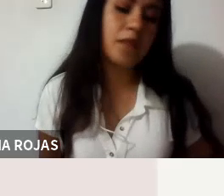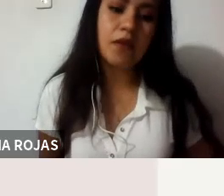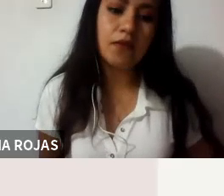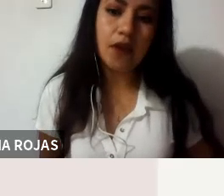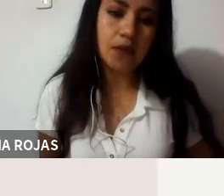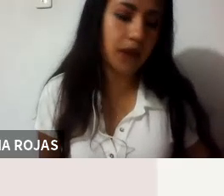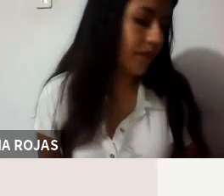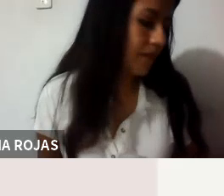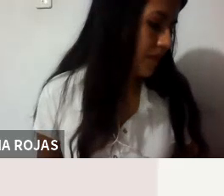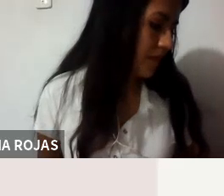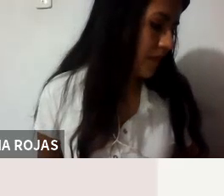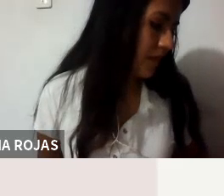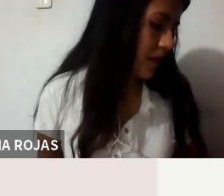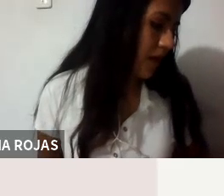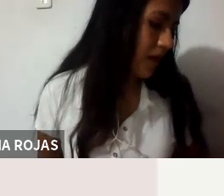fiebre, fiebre,